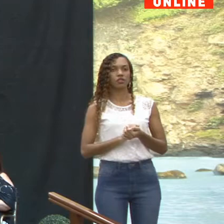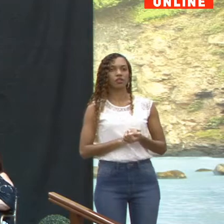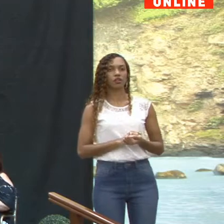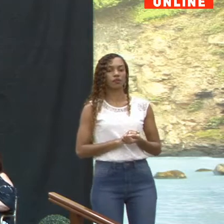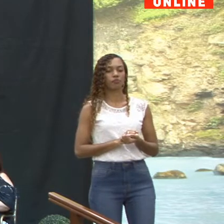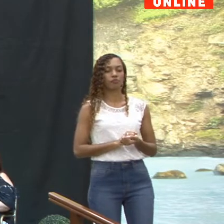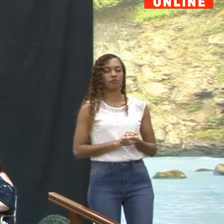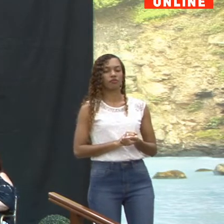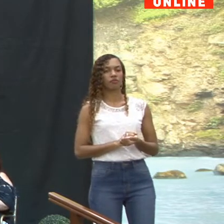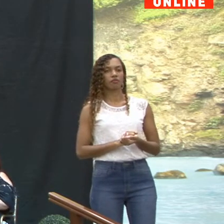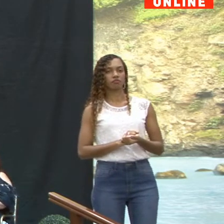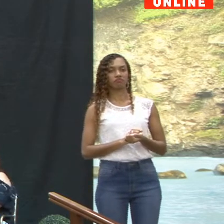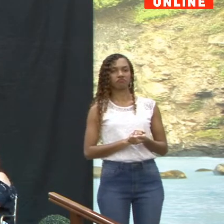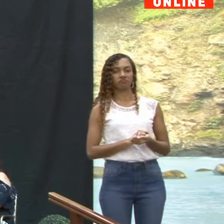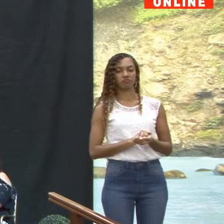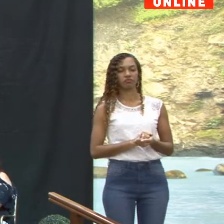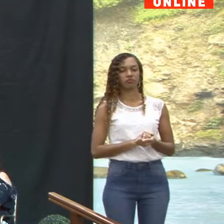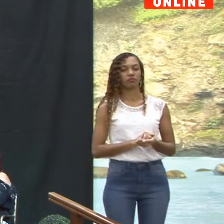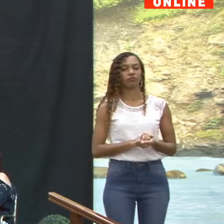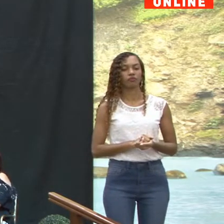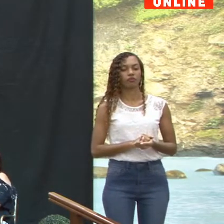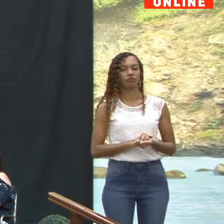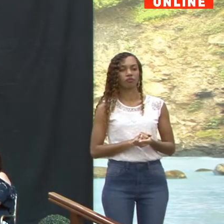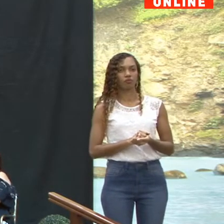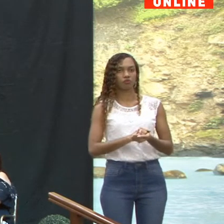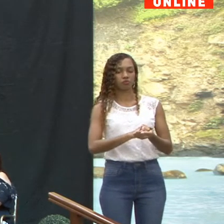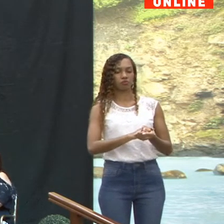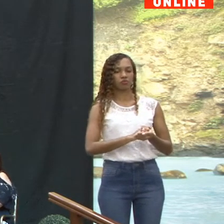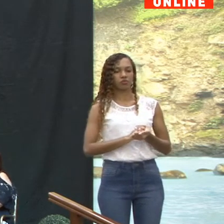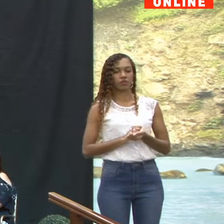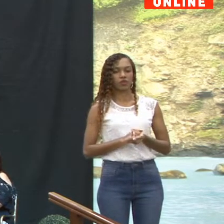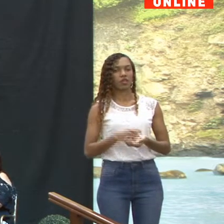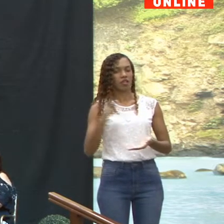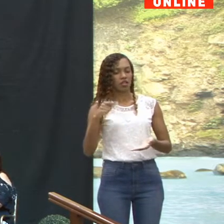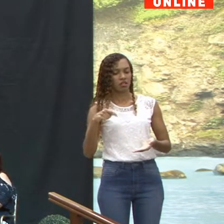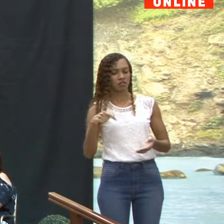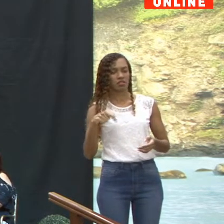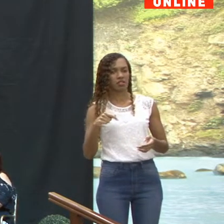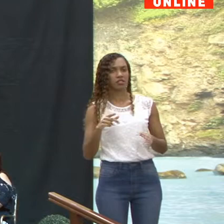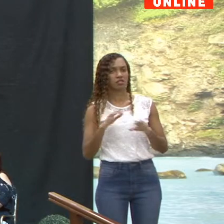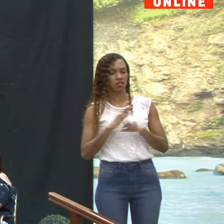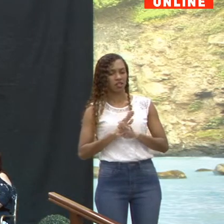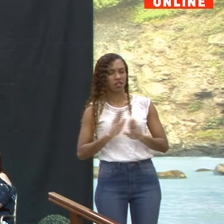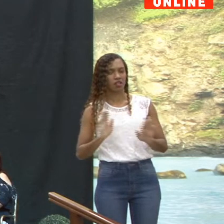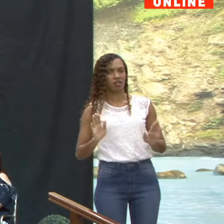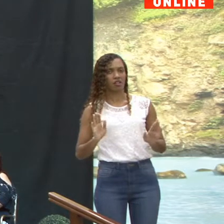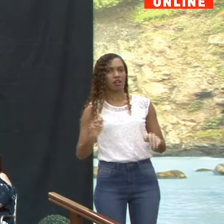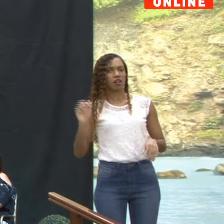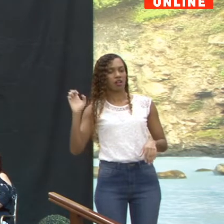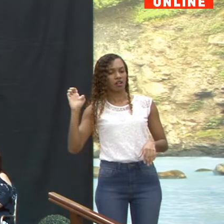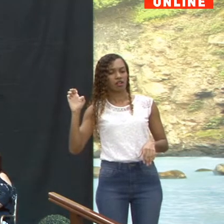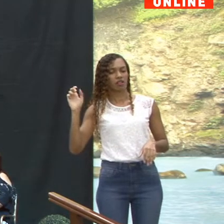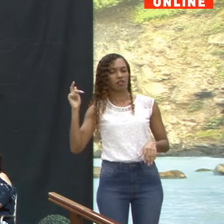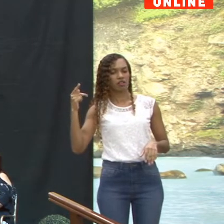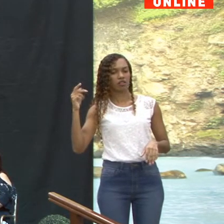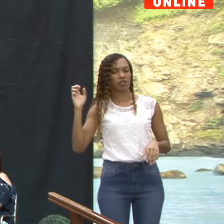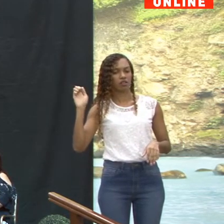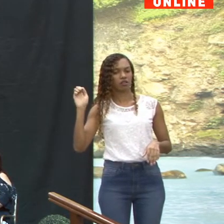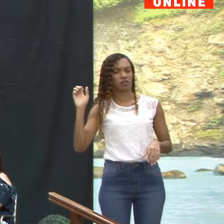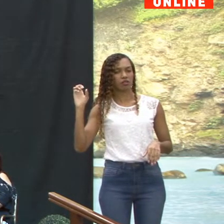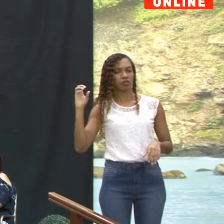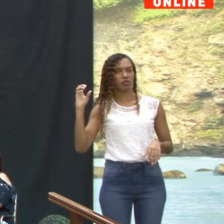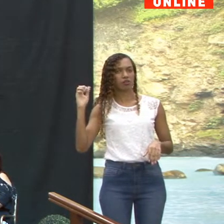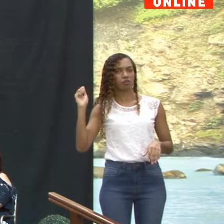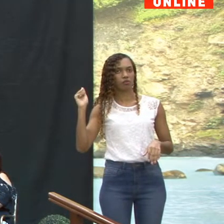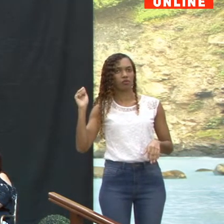de quarentena, de crise, de pandemia, se manifestar e nos manter firmes e inabaláveis. Isso